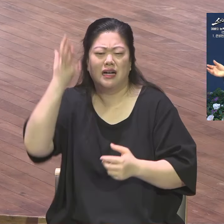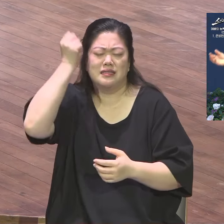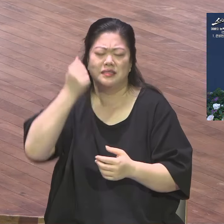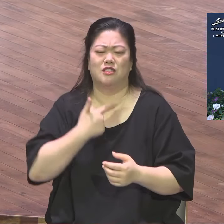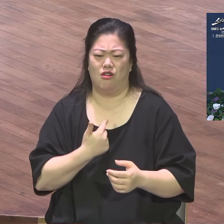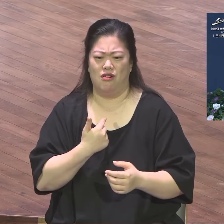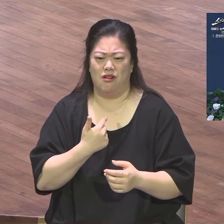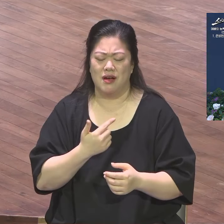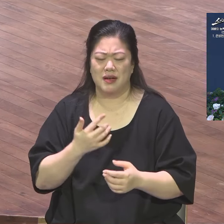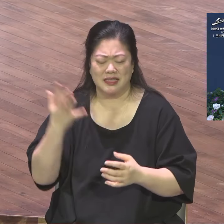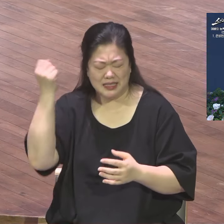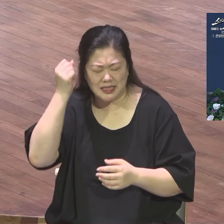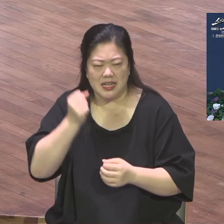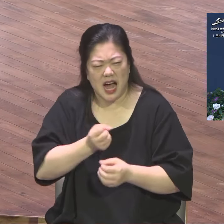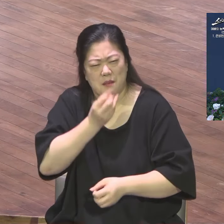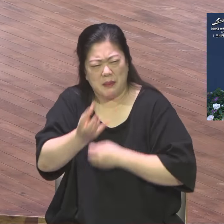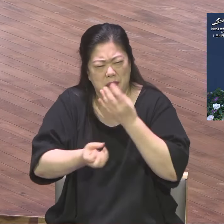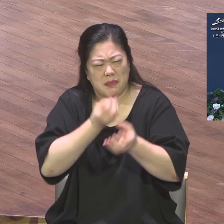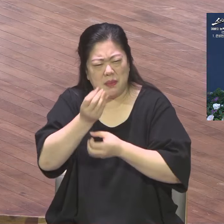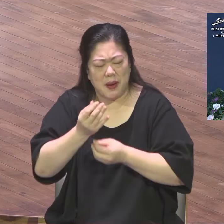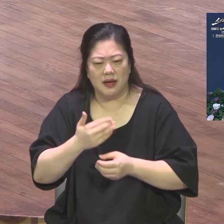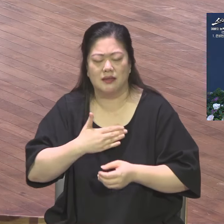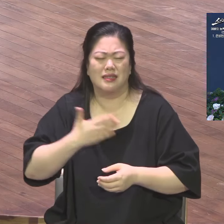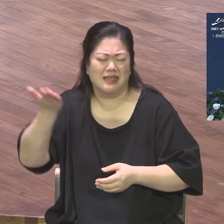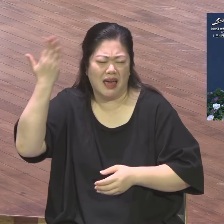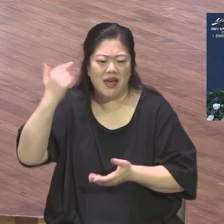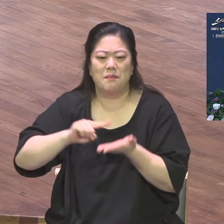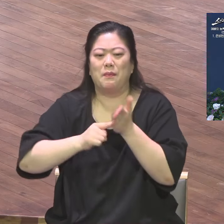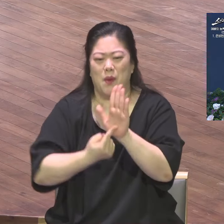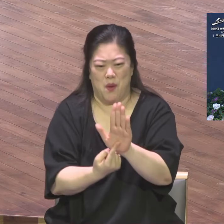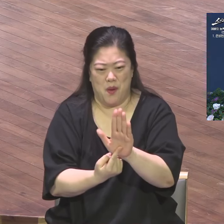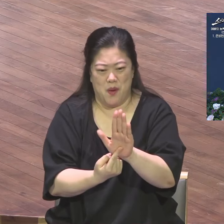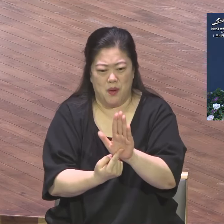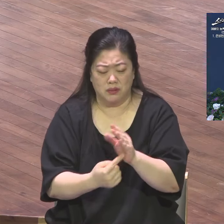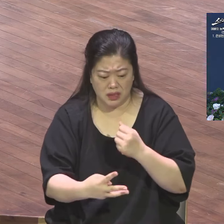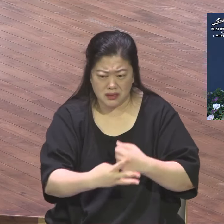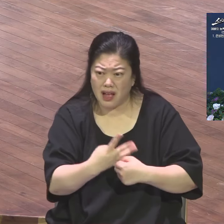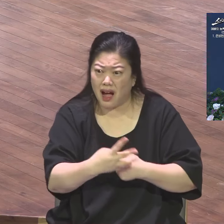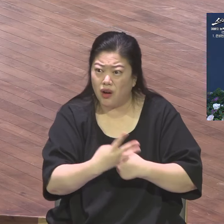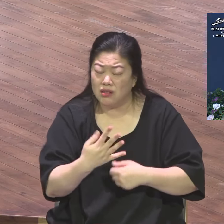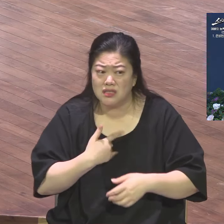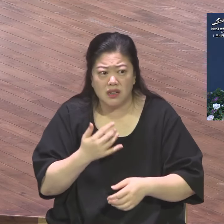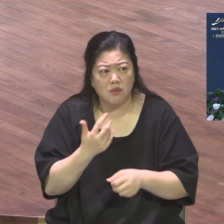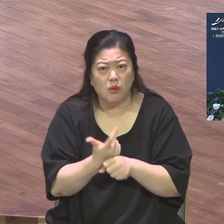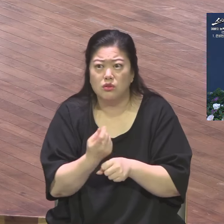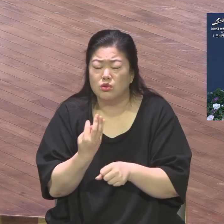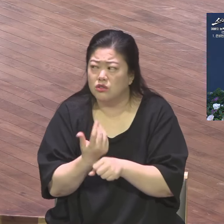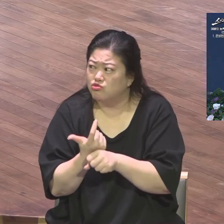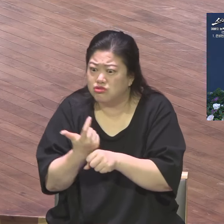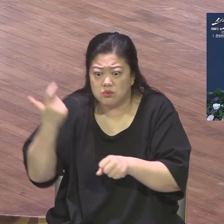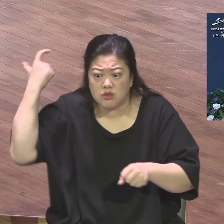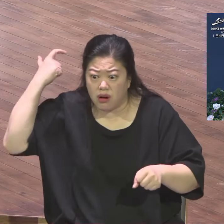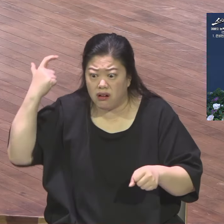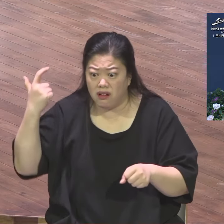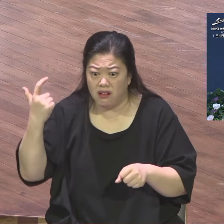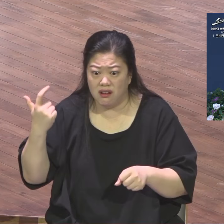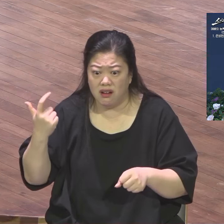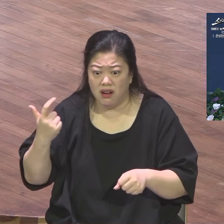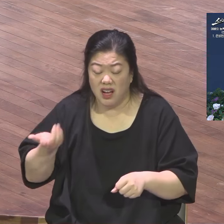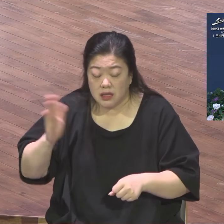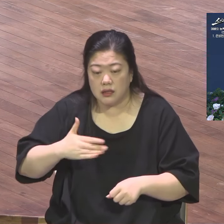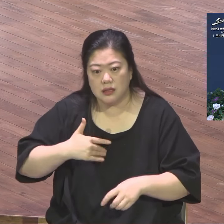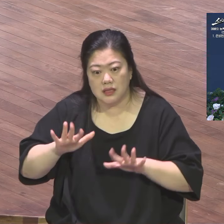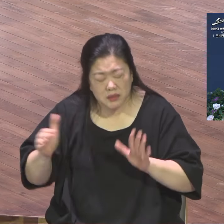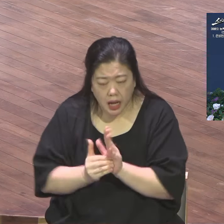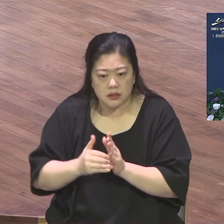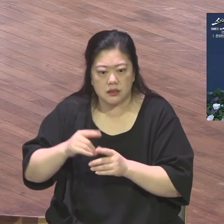쫙 그거를 대했던 그 암송 그 지금까지 여기지 잊을 수 그 장면도 잊을 수가